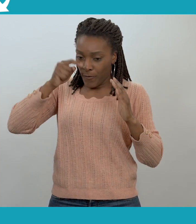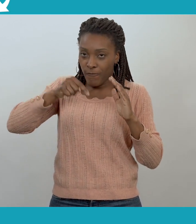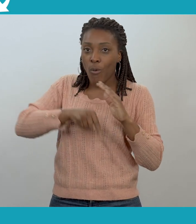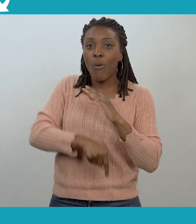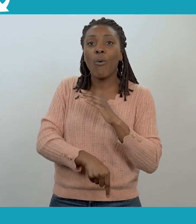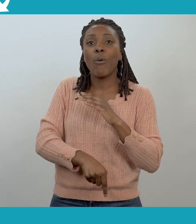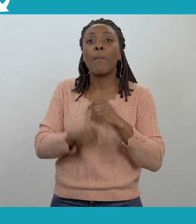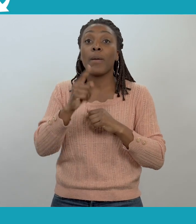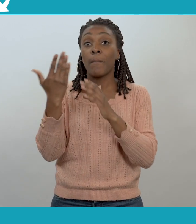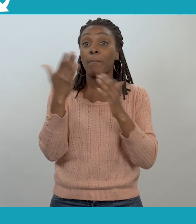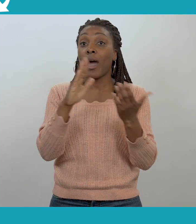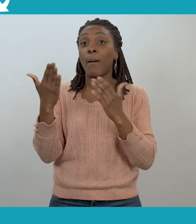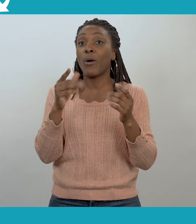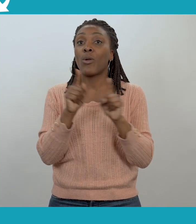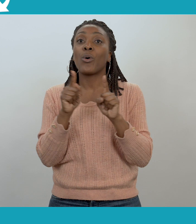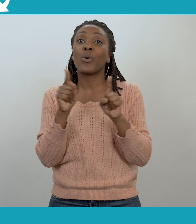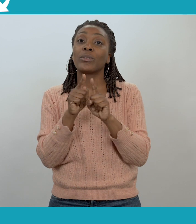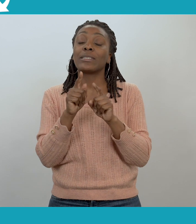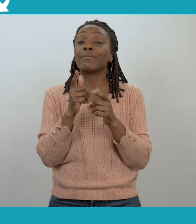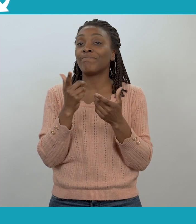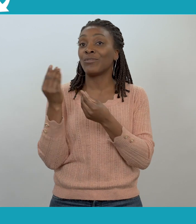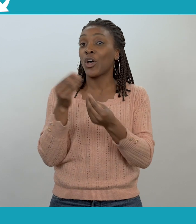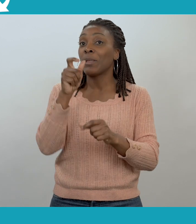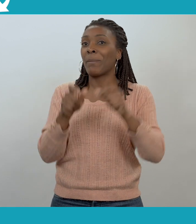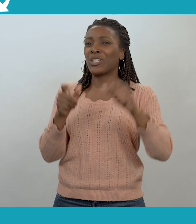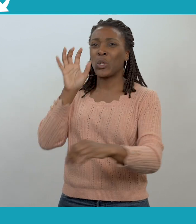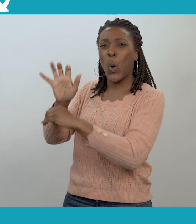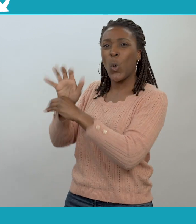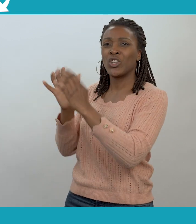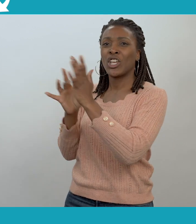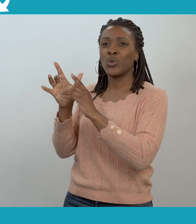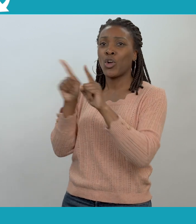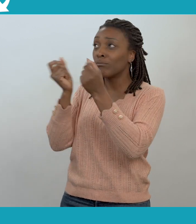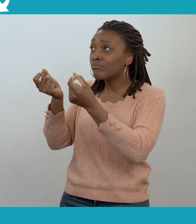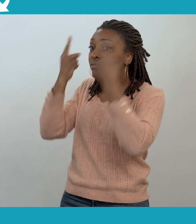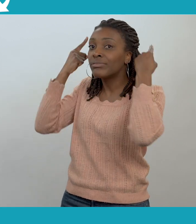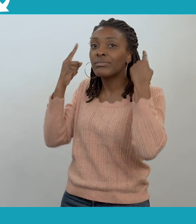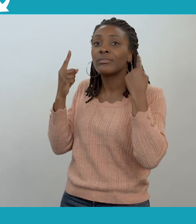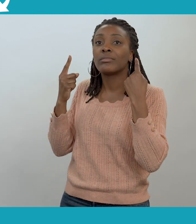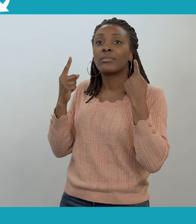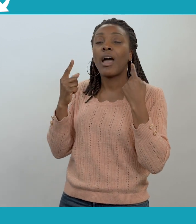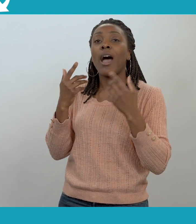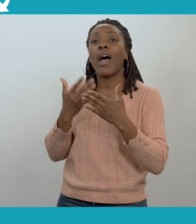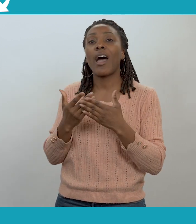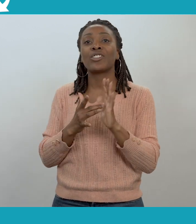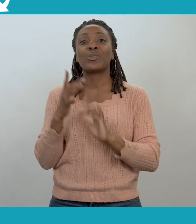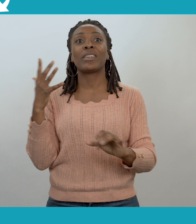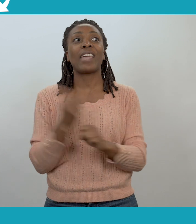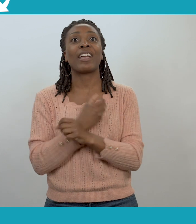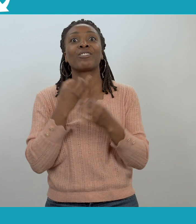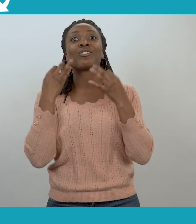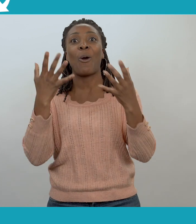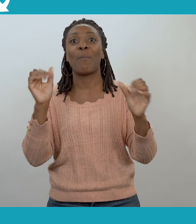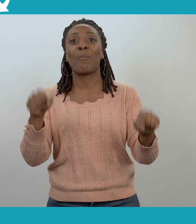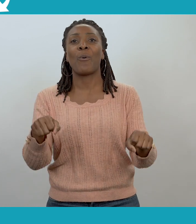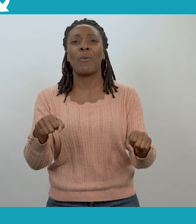Mais ces paraboles voilent aussi son message aux yeux de ceux qui sont contre lui. ce qui lui permet de gagner du temps. Gagner